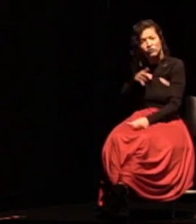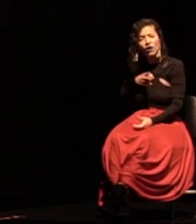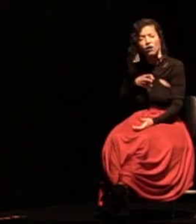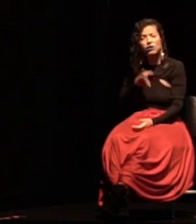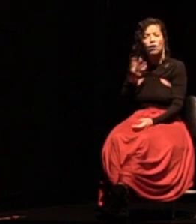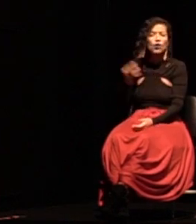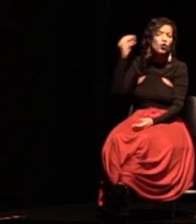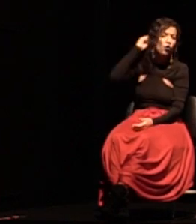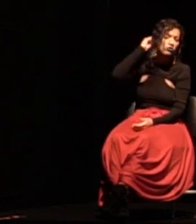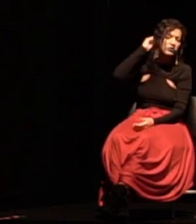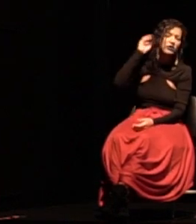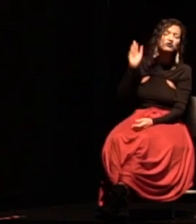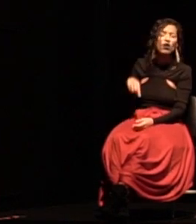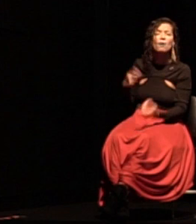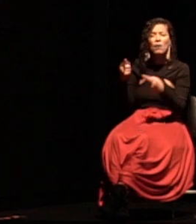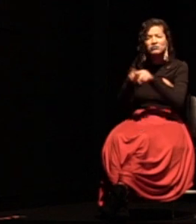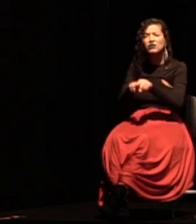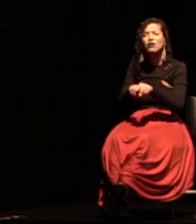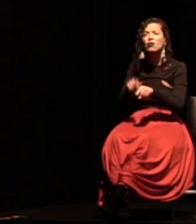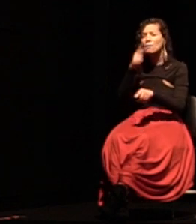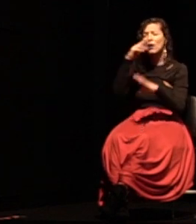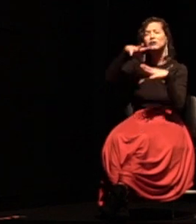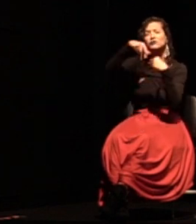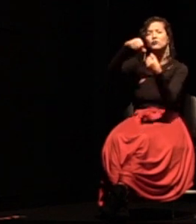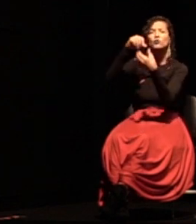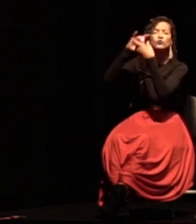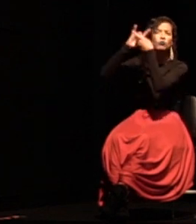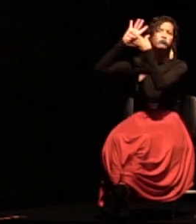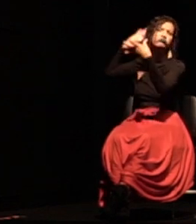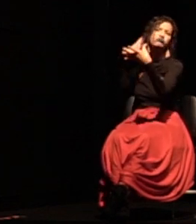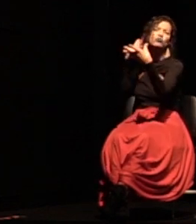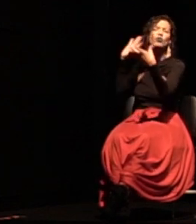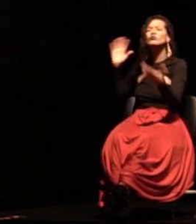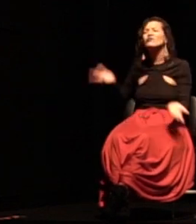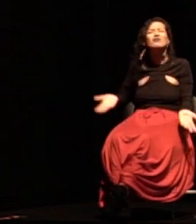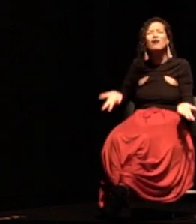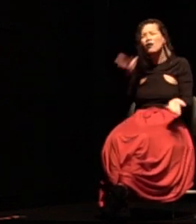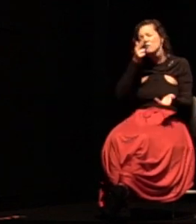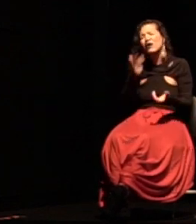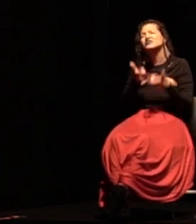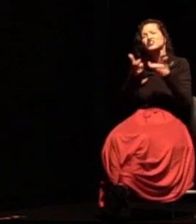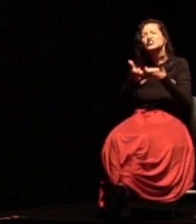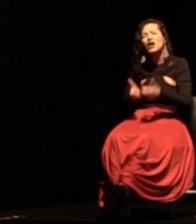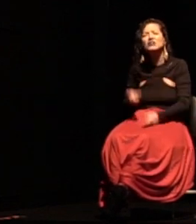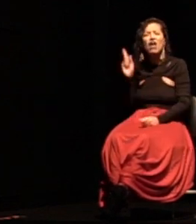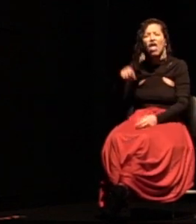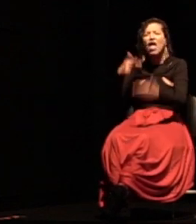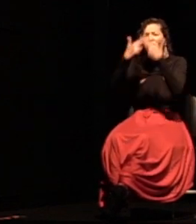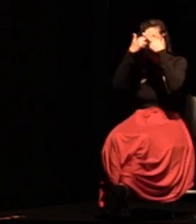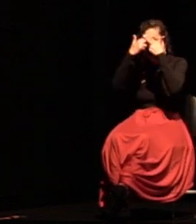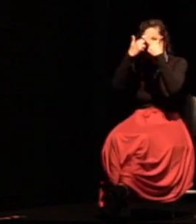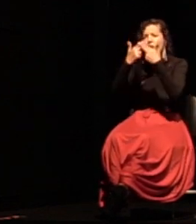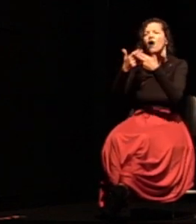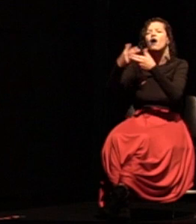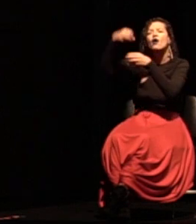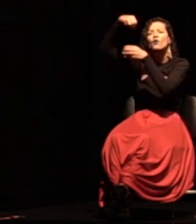parceiro, ele não é o lixito do mundo. Que coisa mais chata, ficar achando que está ali, é o pacotinho dos traumas. Não é.